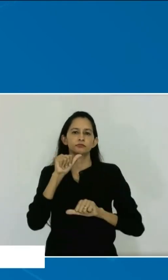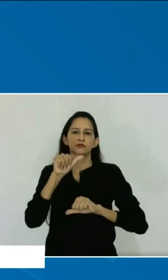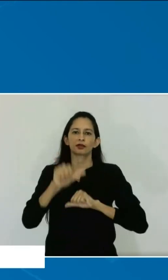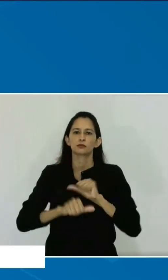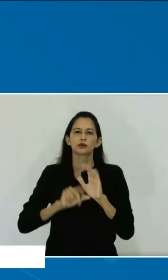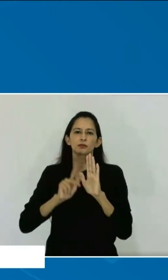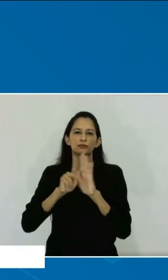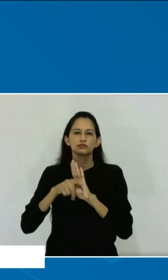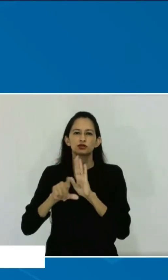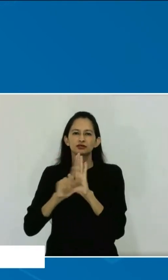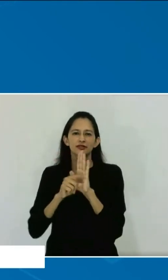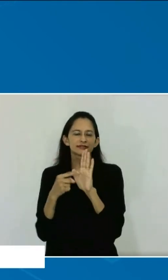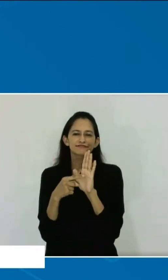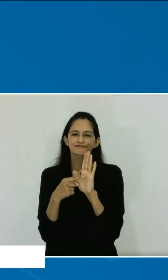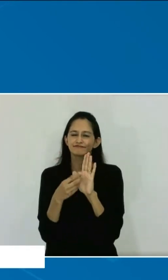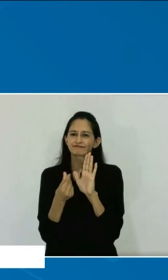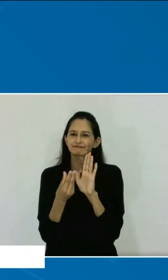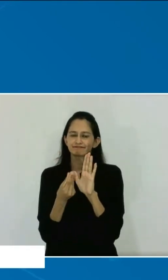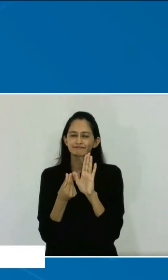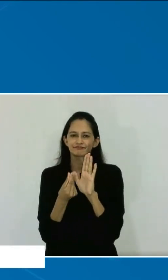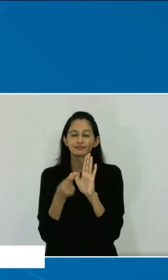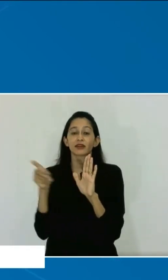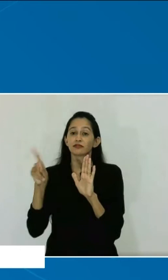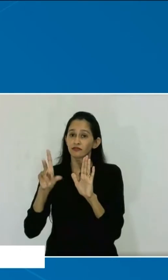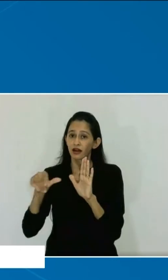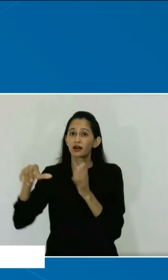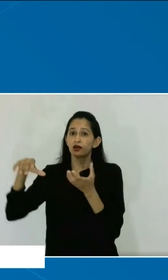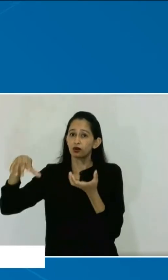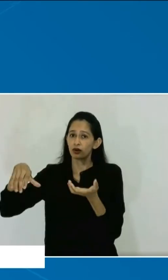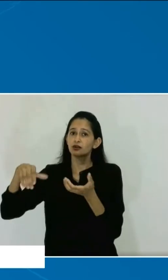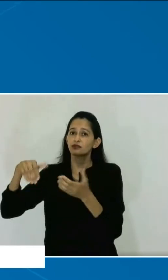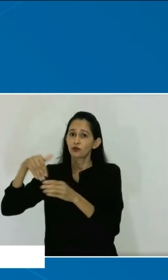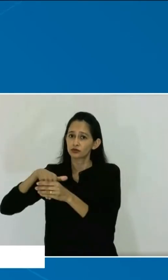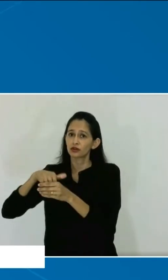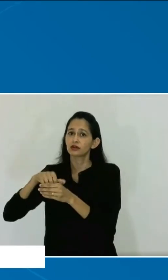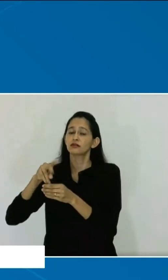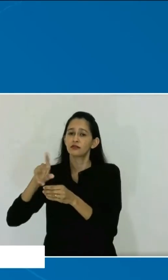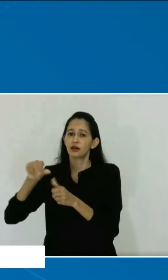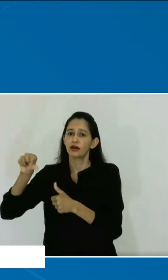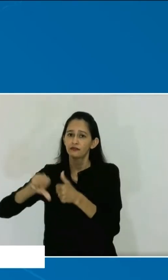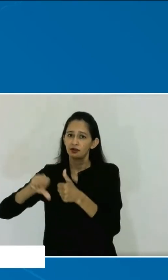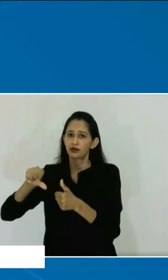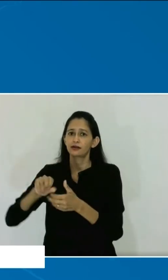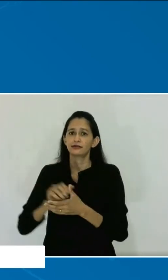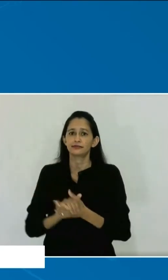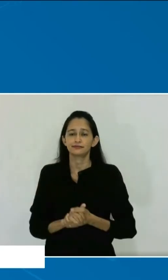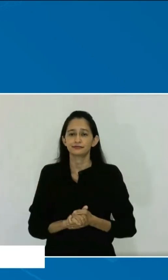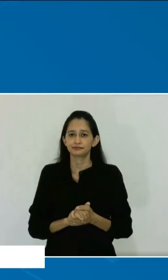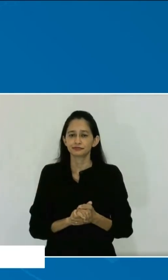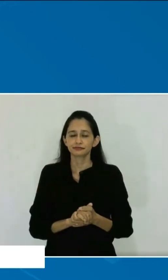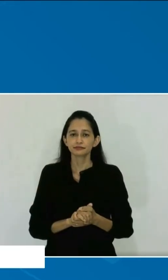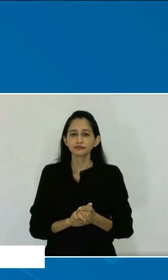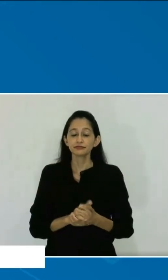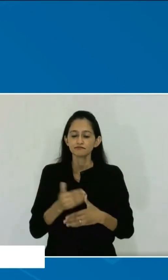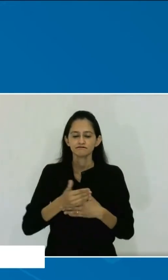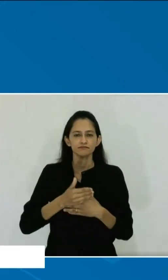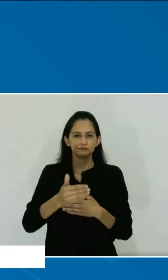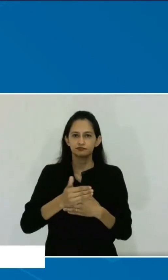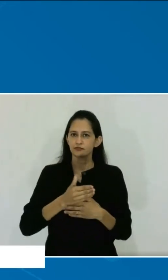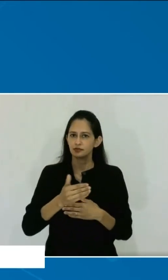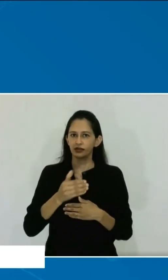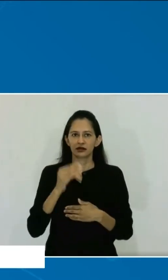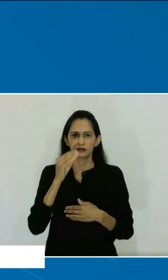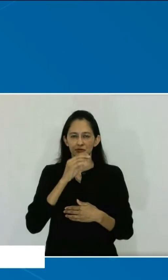projeto de lei que está no Congresso Nacional e que vai ser votado em breve,